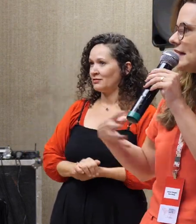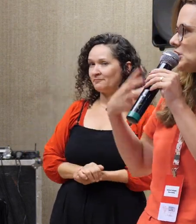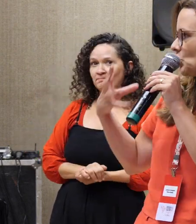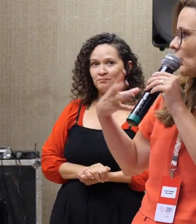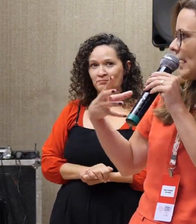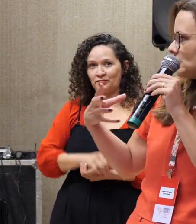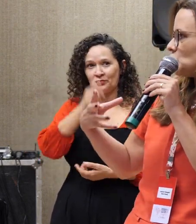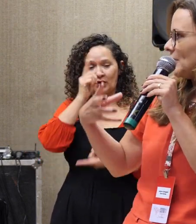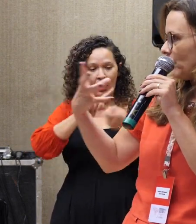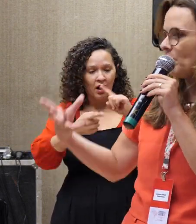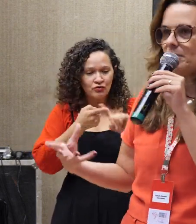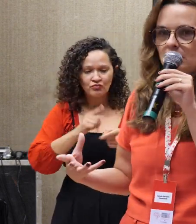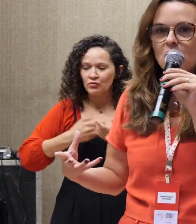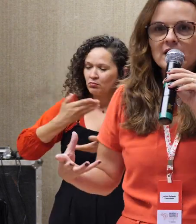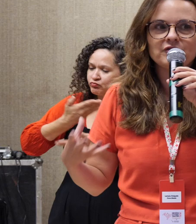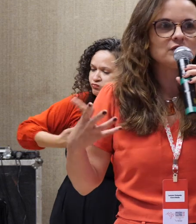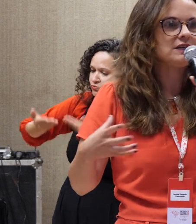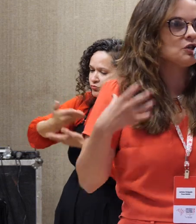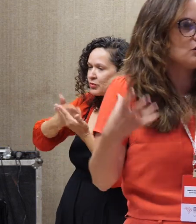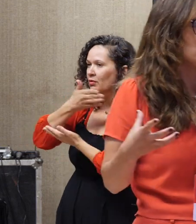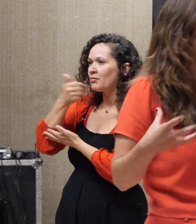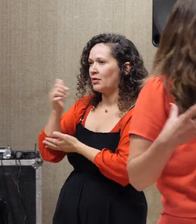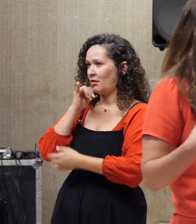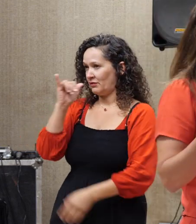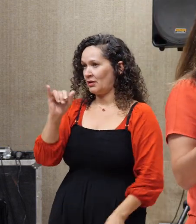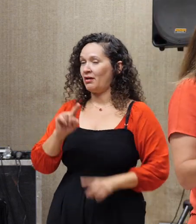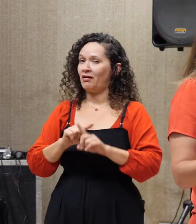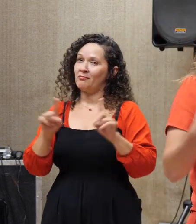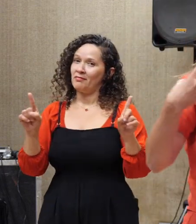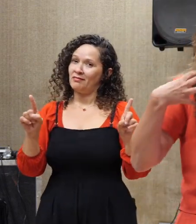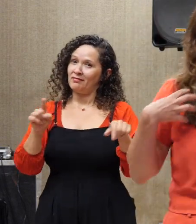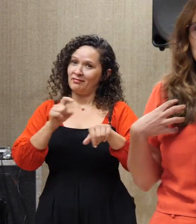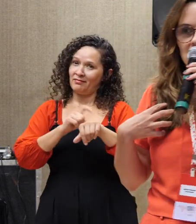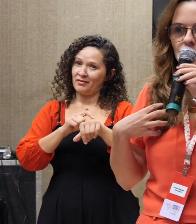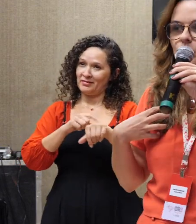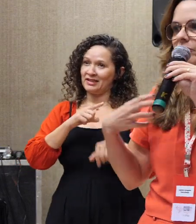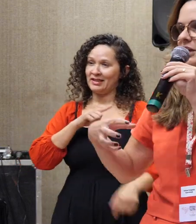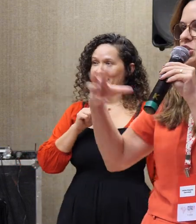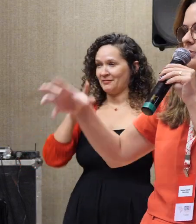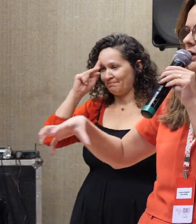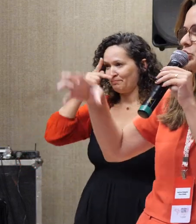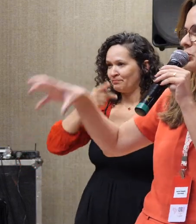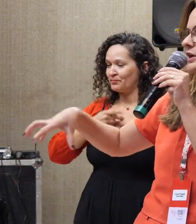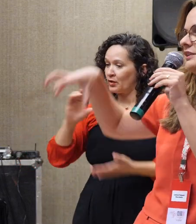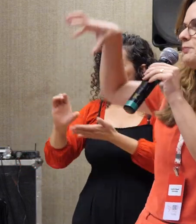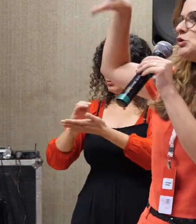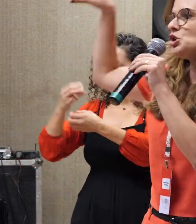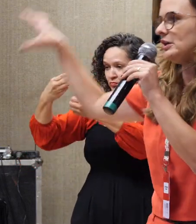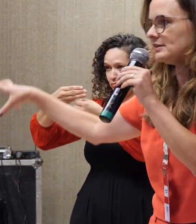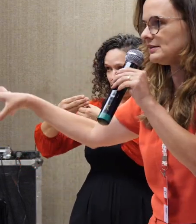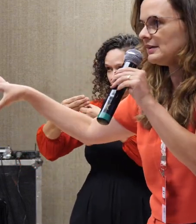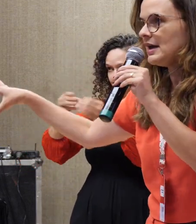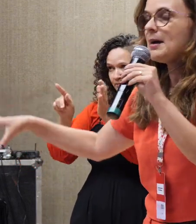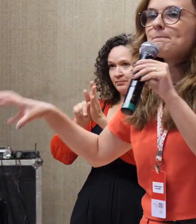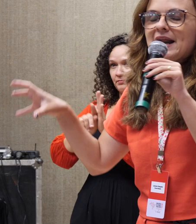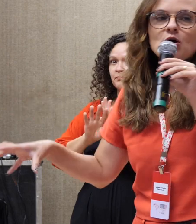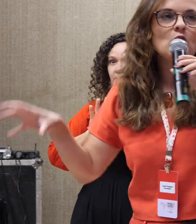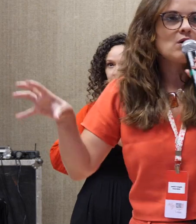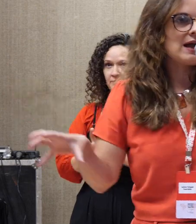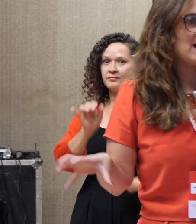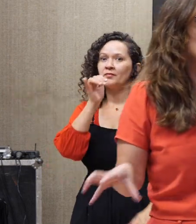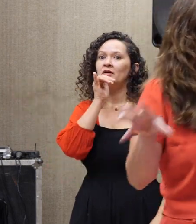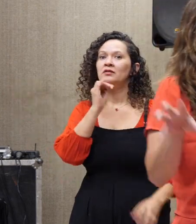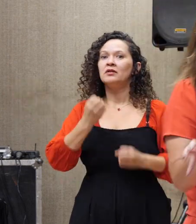gente consiga articular isso de uma forma melhor e fala o seguinte, olha, mas no momento em que eu tenho um investimento do município X